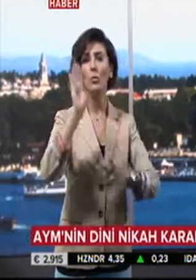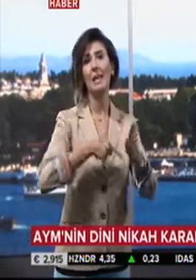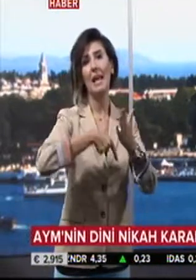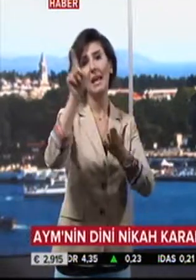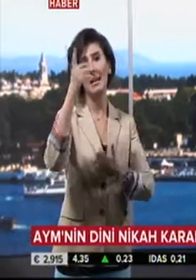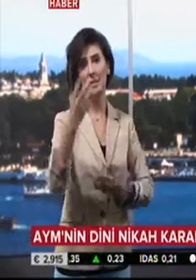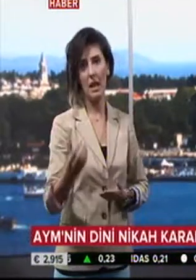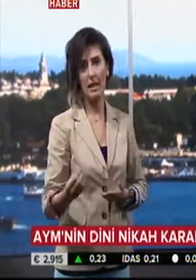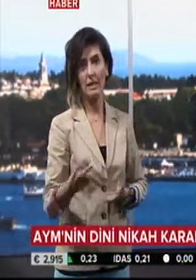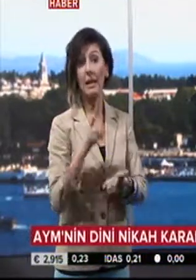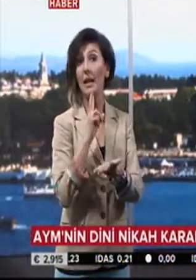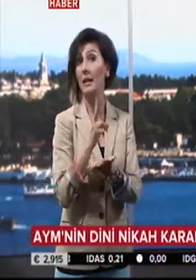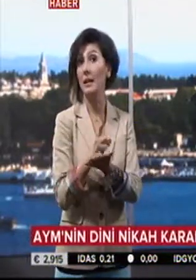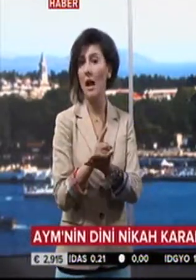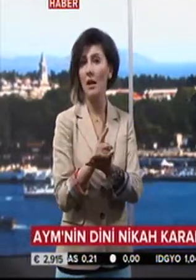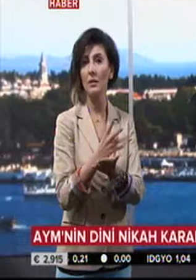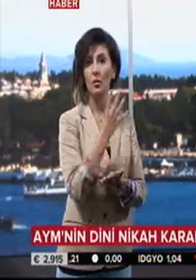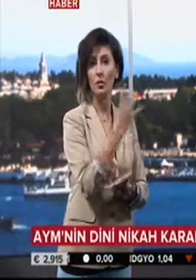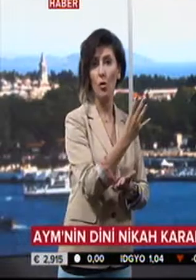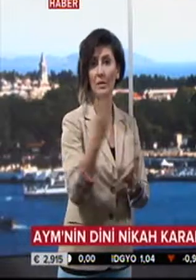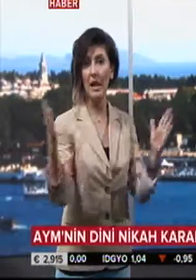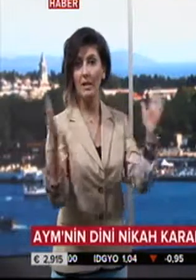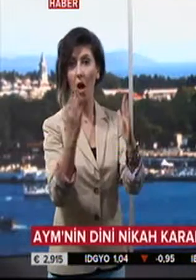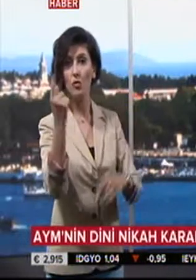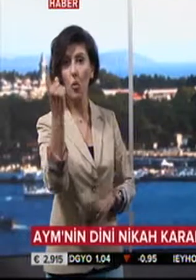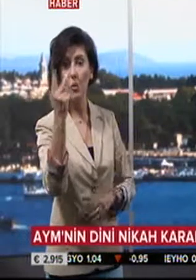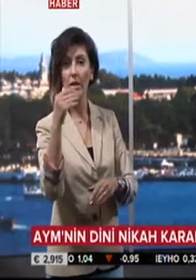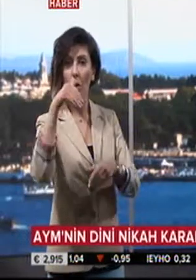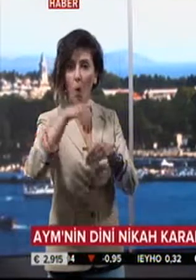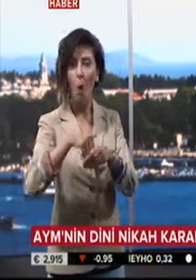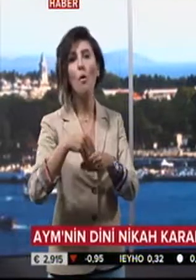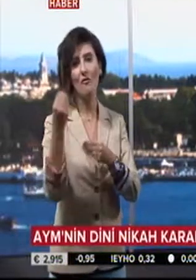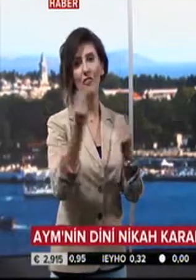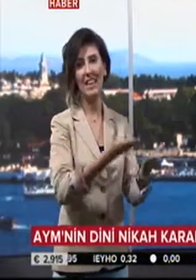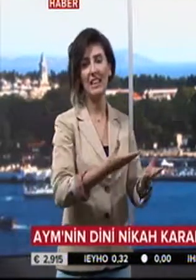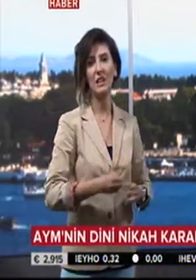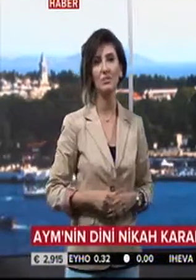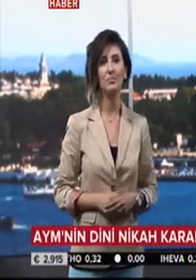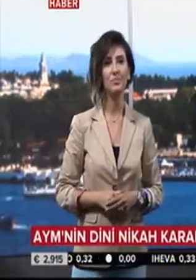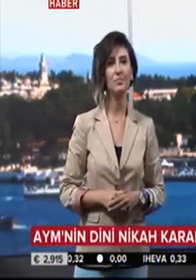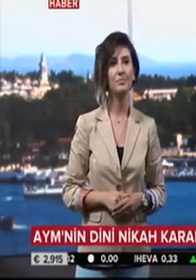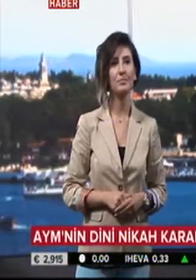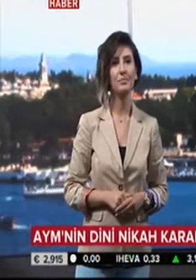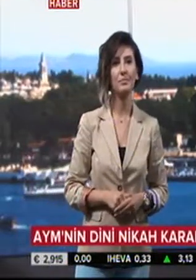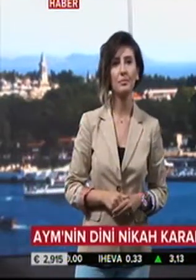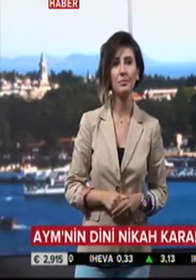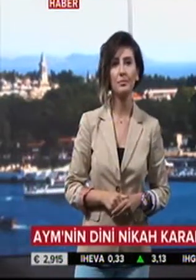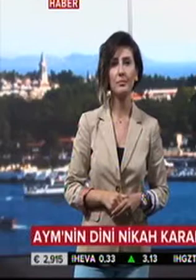oy çokluğuyla iptal etti. Karar 4'e karşı 12 oyla verildi.